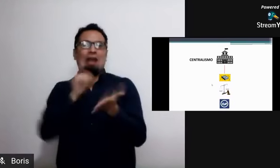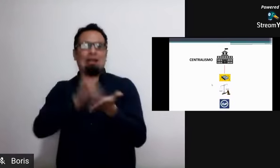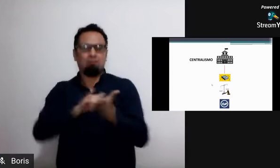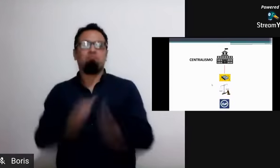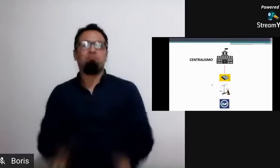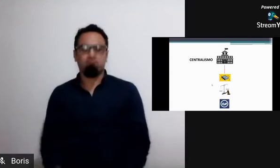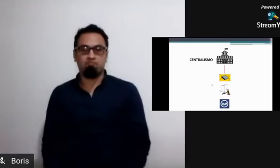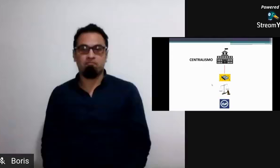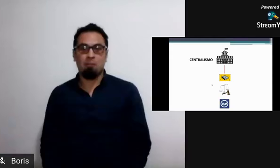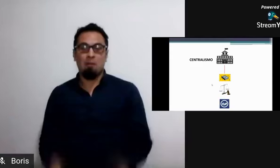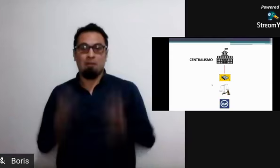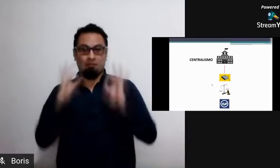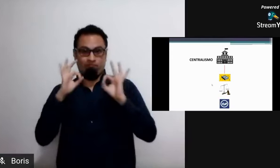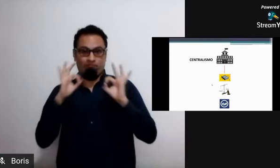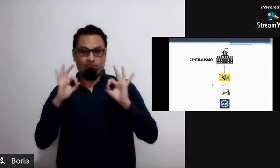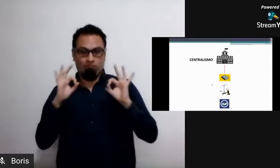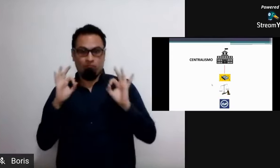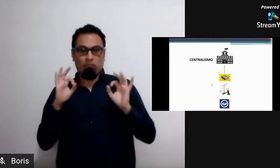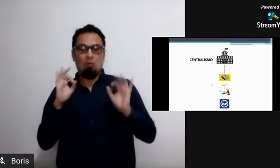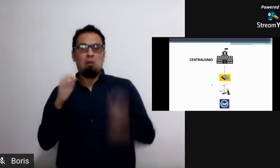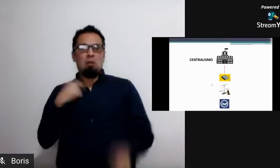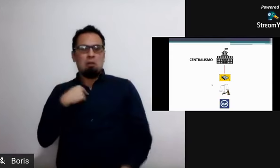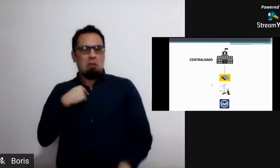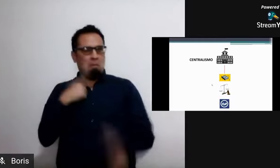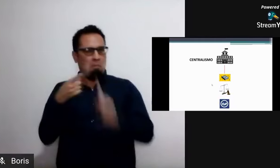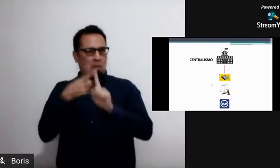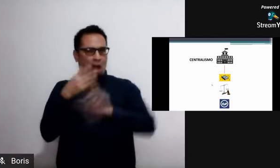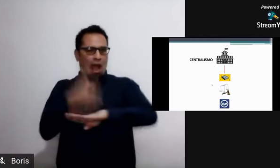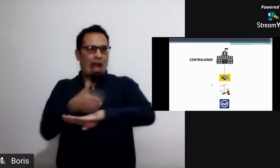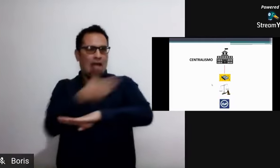año 1880 hasta el año 1881.